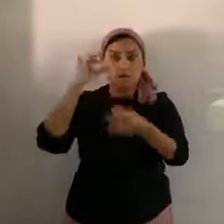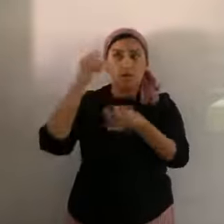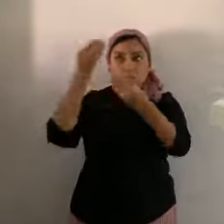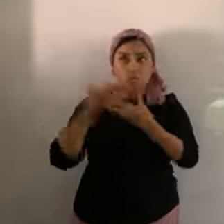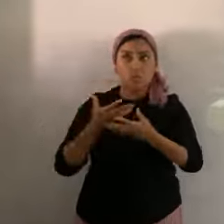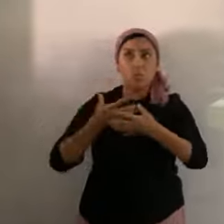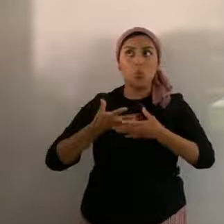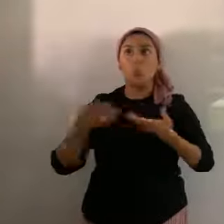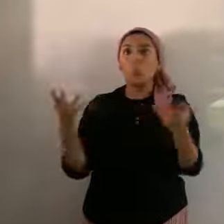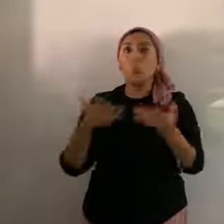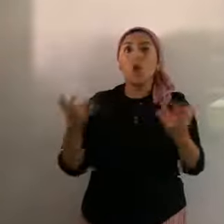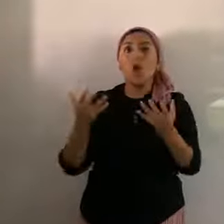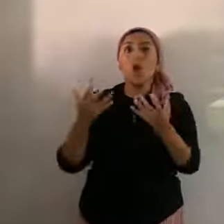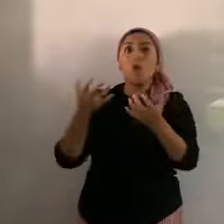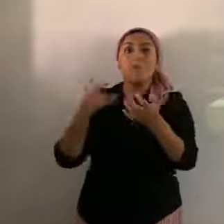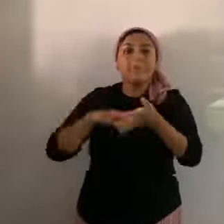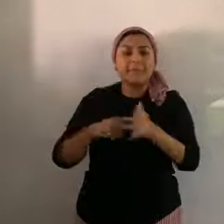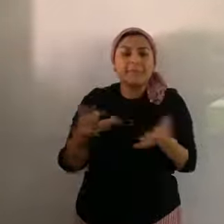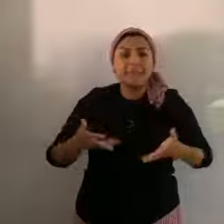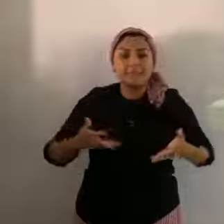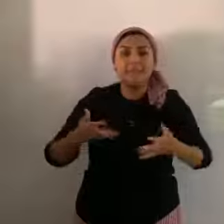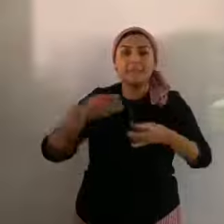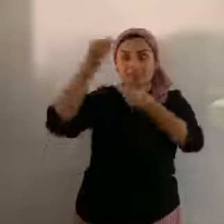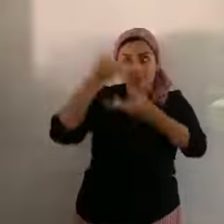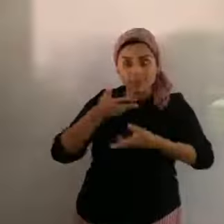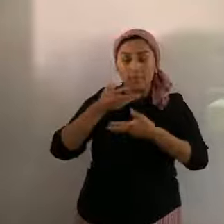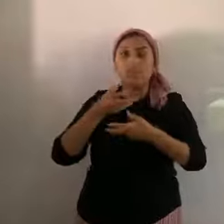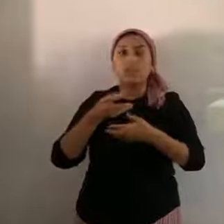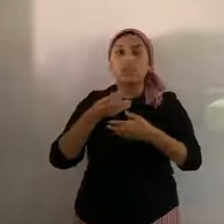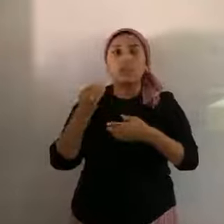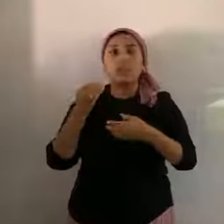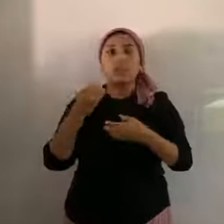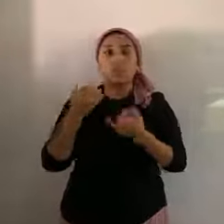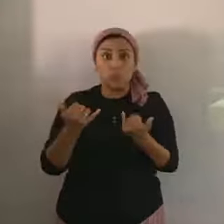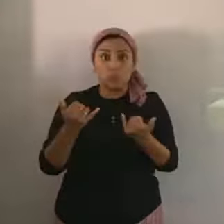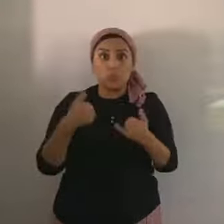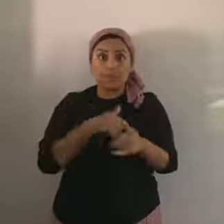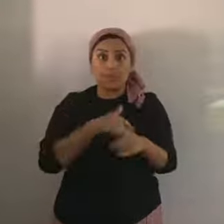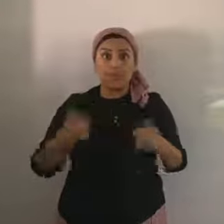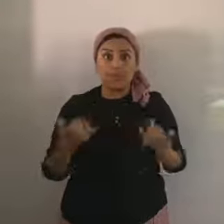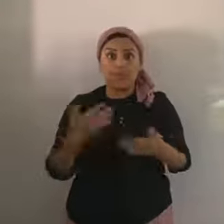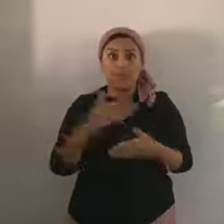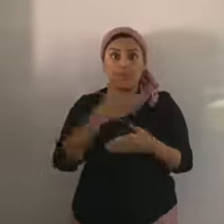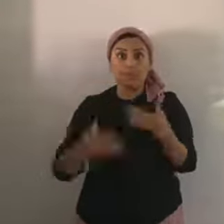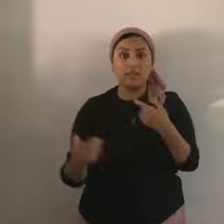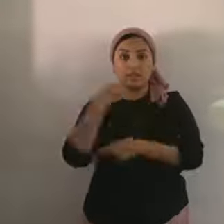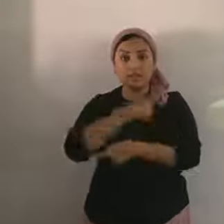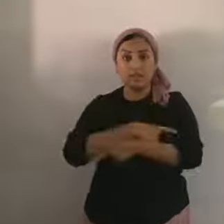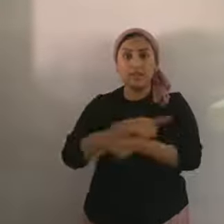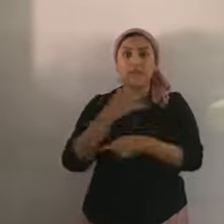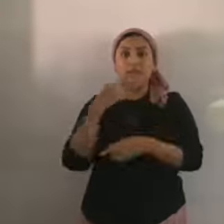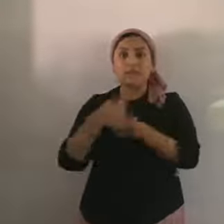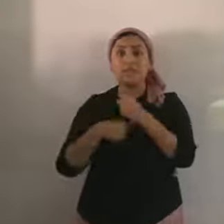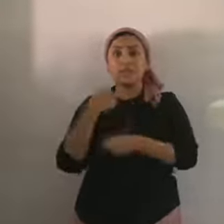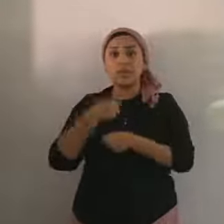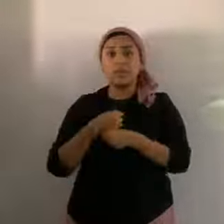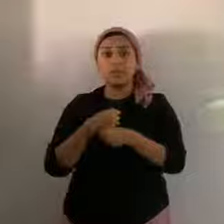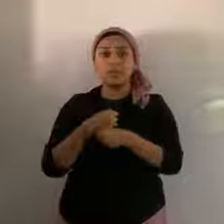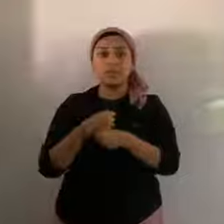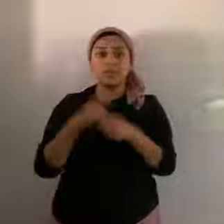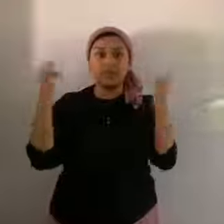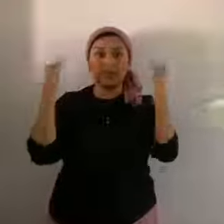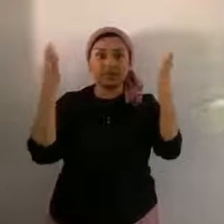lo que... ¿qué es lo que quiere decir, valga la redundancia? Entonces, estamos viviendo el último día del año hebreo.